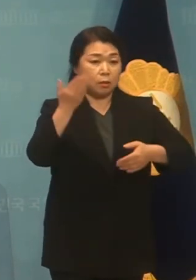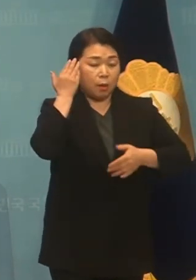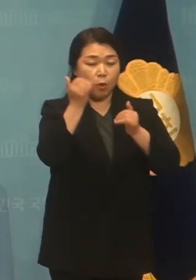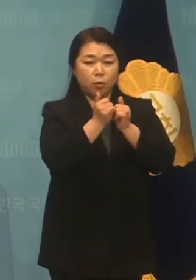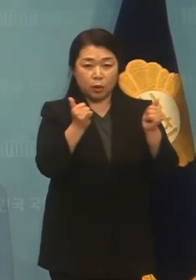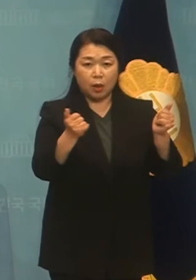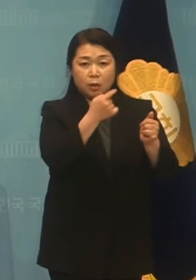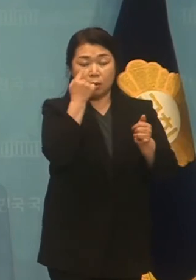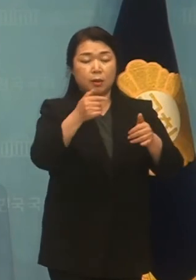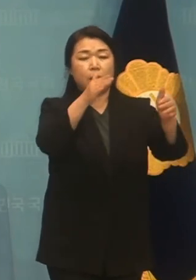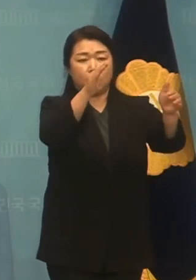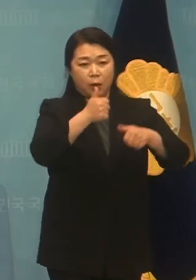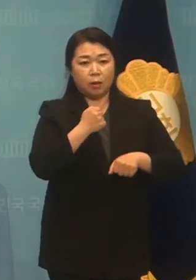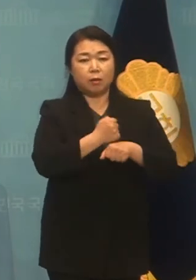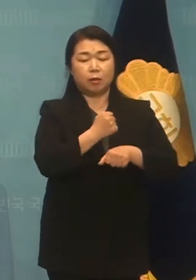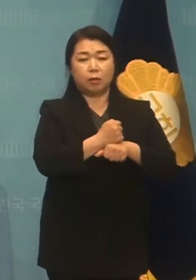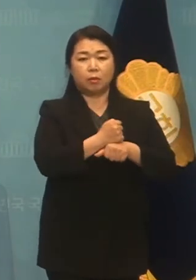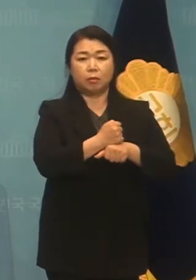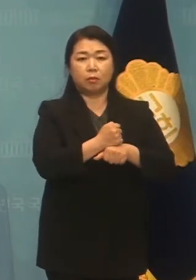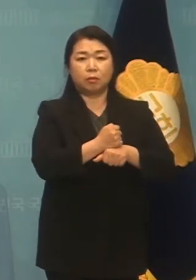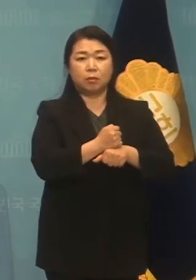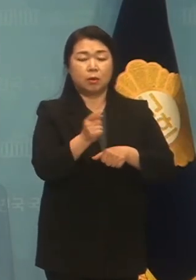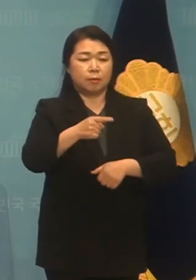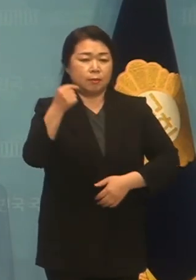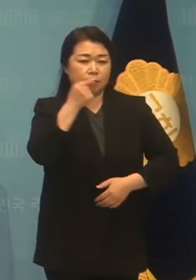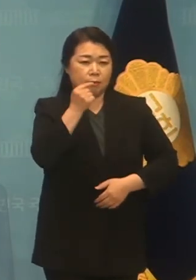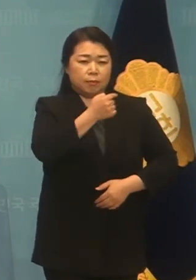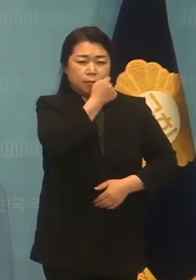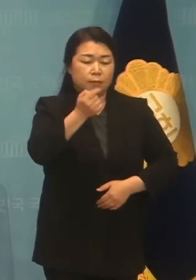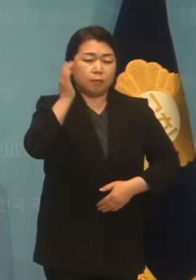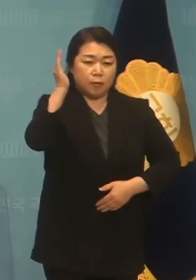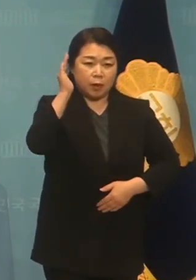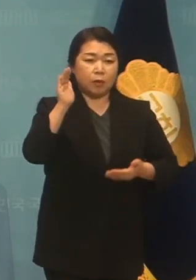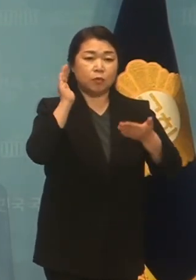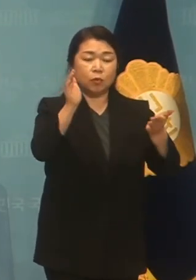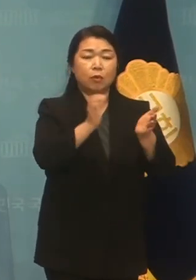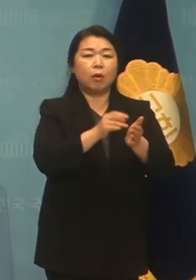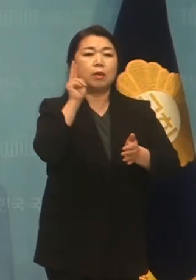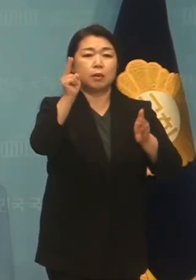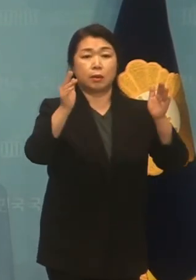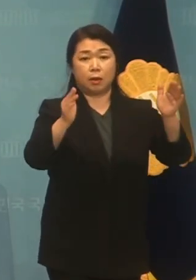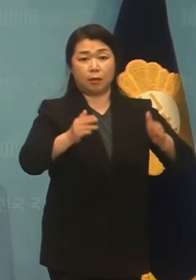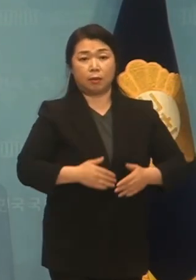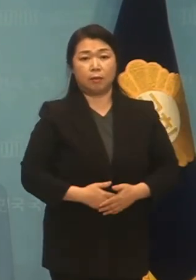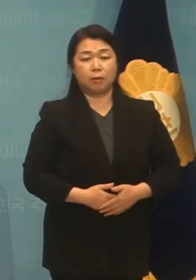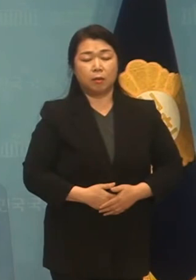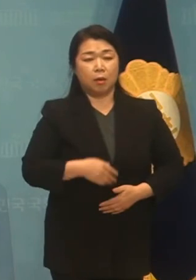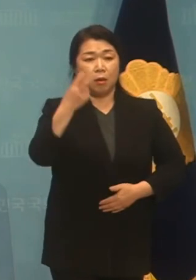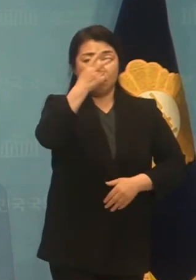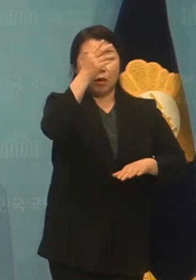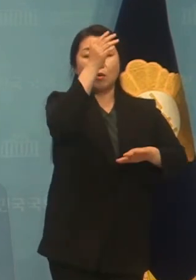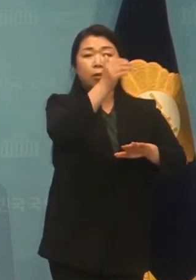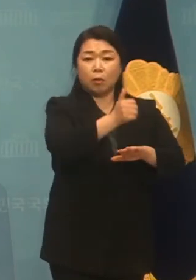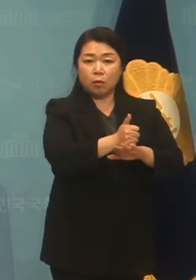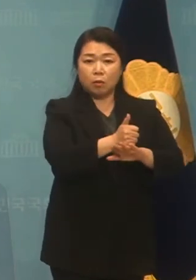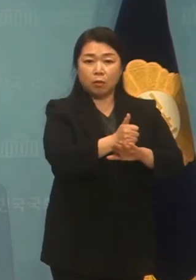참고인과 증인까지 배석시키면서 고강도 검증을 이틀 동안 했습니다. 검증